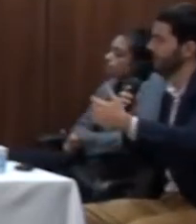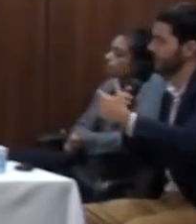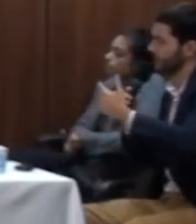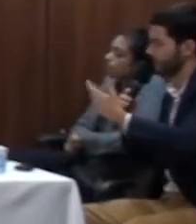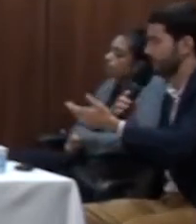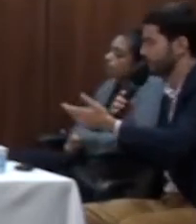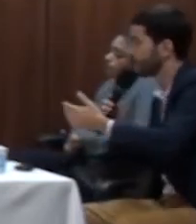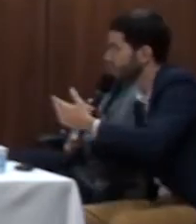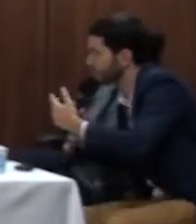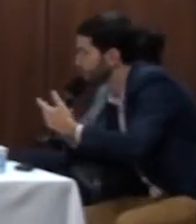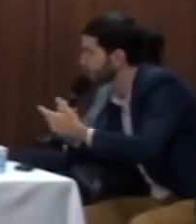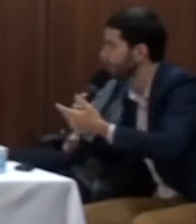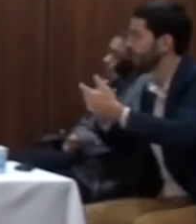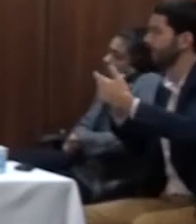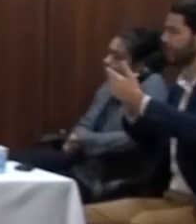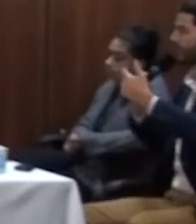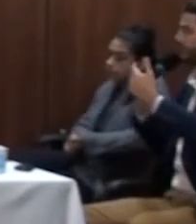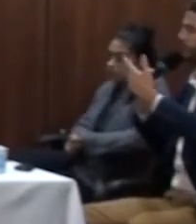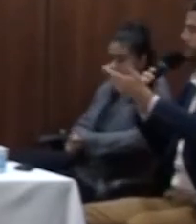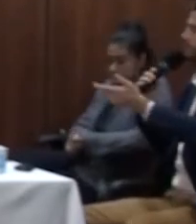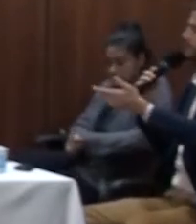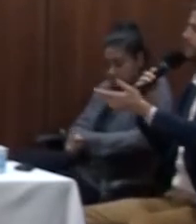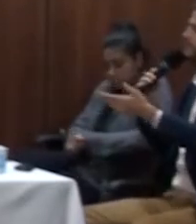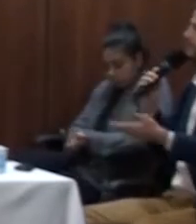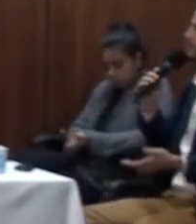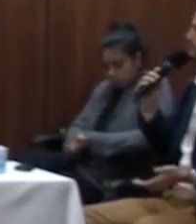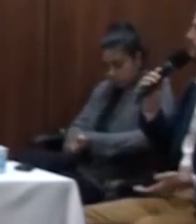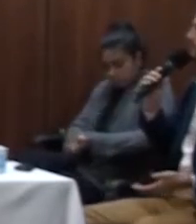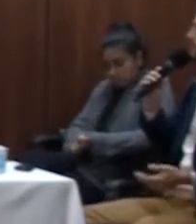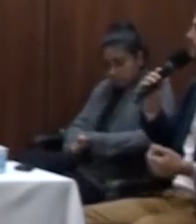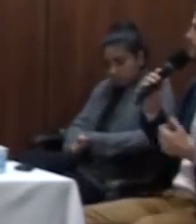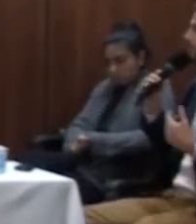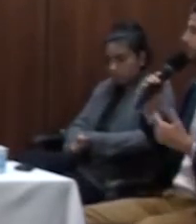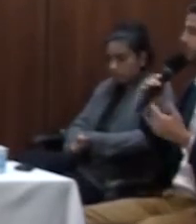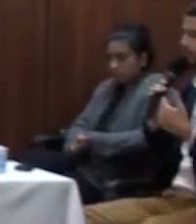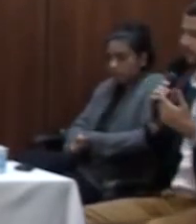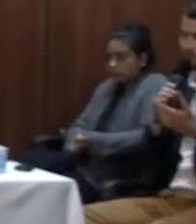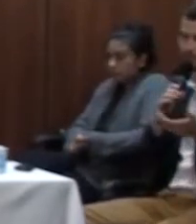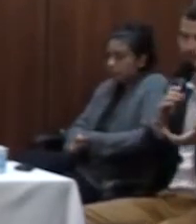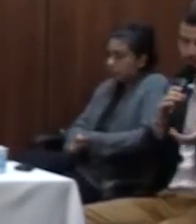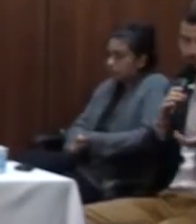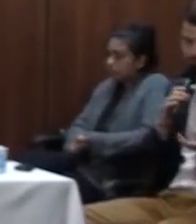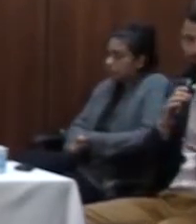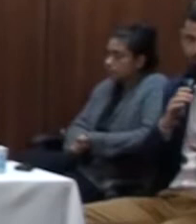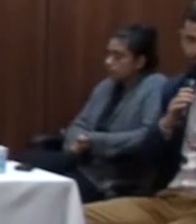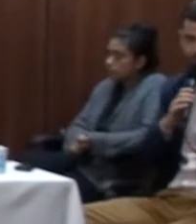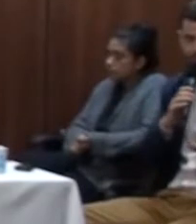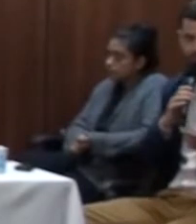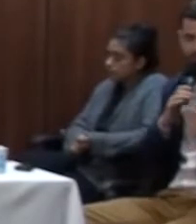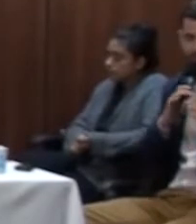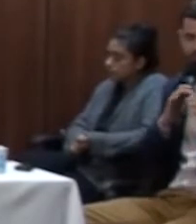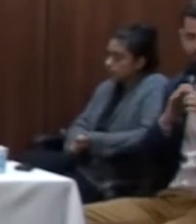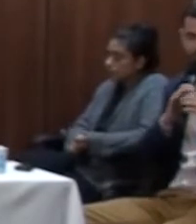2013? Significa, ainda que com a talvez insuficiência em relação às travestis, significa quais são as prestações que são